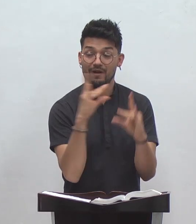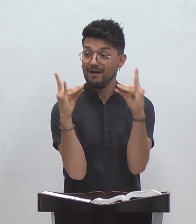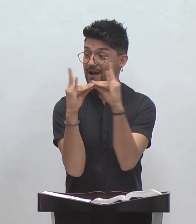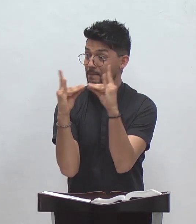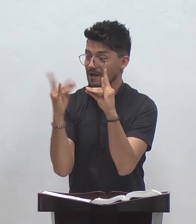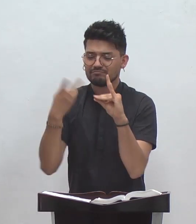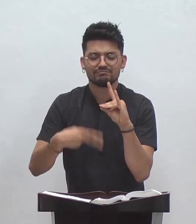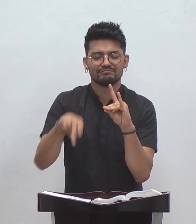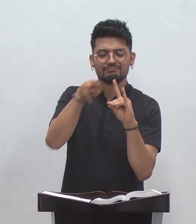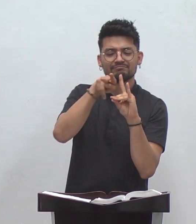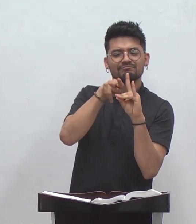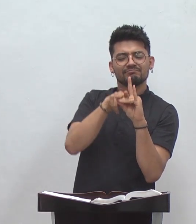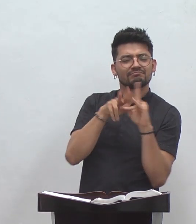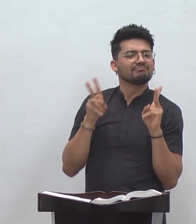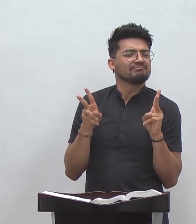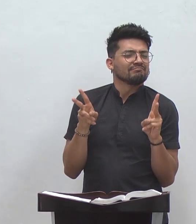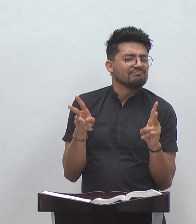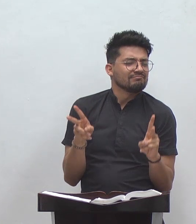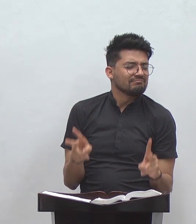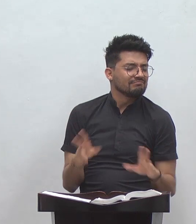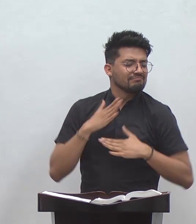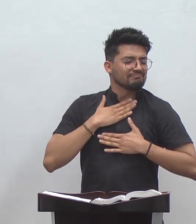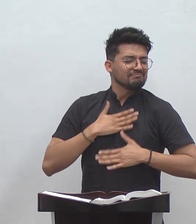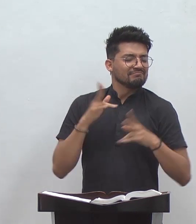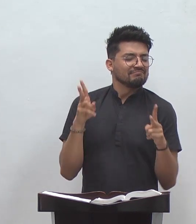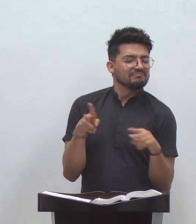noche, mientras Samuel descansaba en su cama,